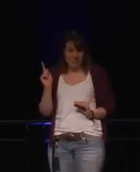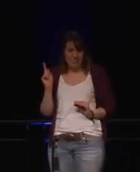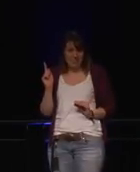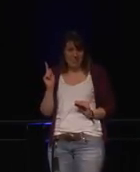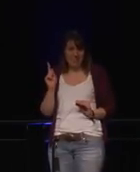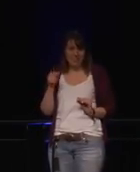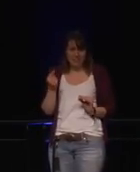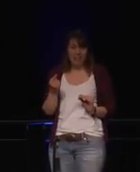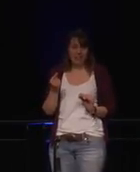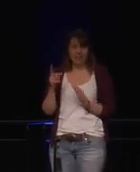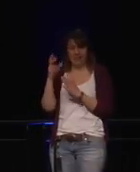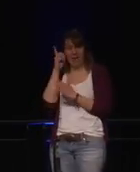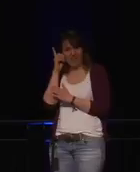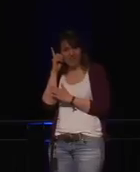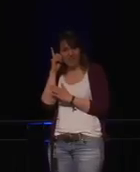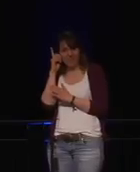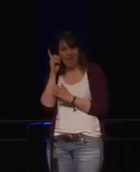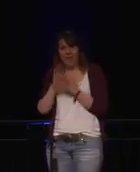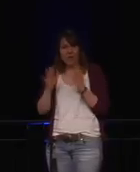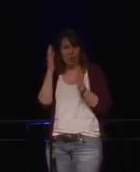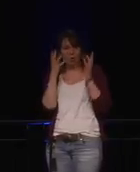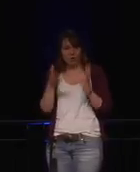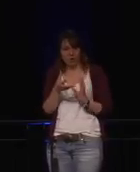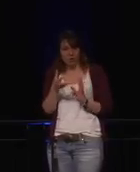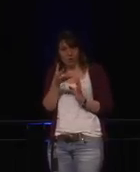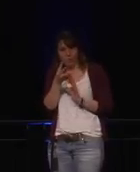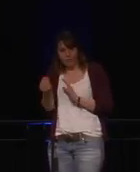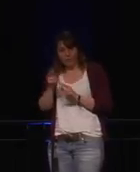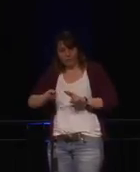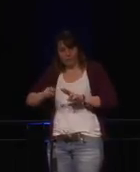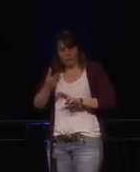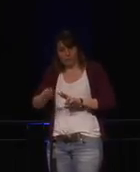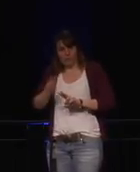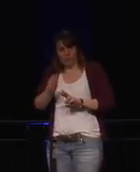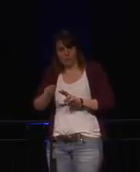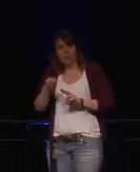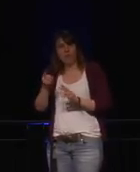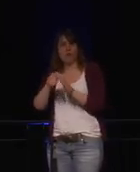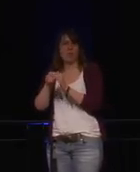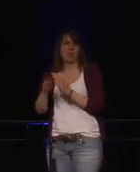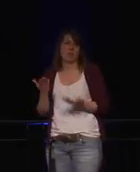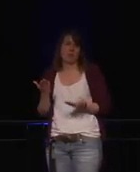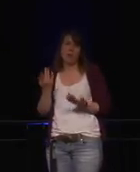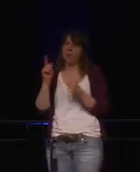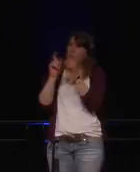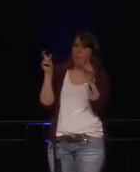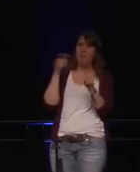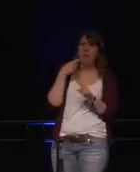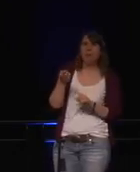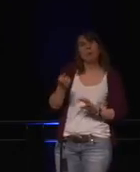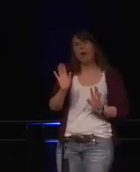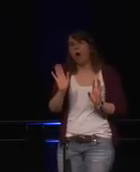los sonidos que haces cuando usas este vibrador y los guardas sin tu